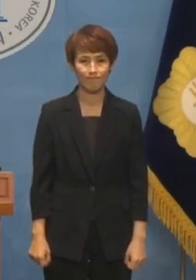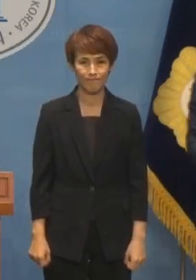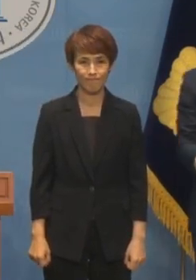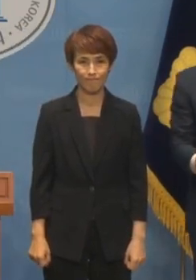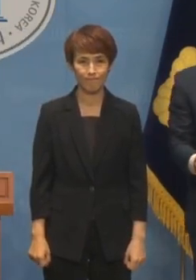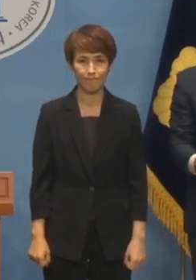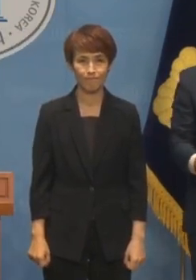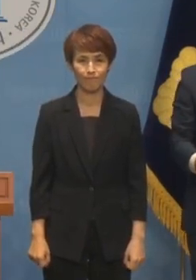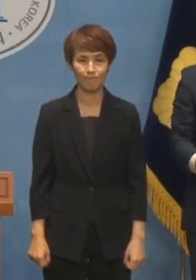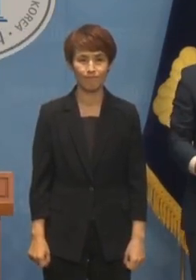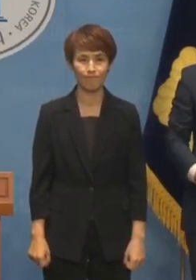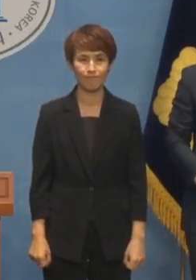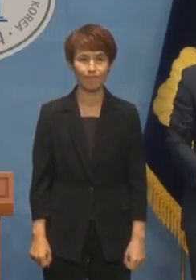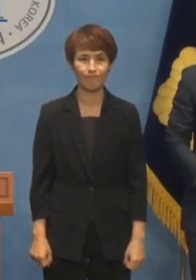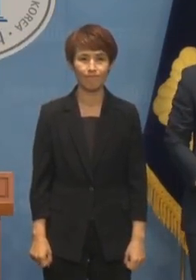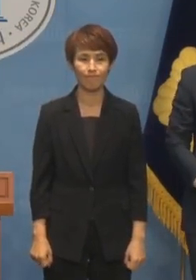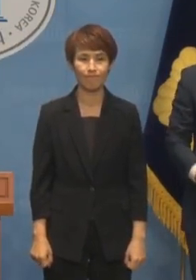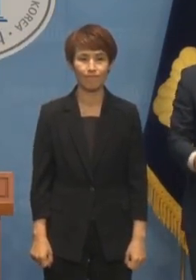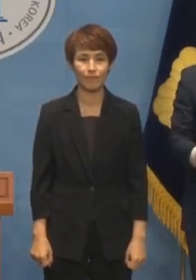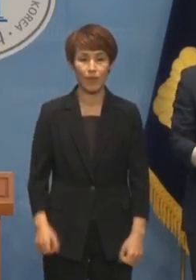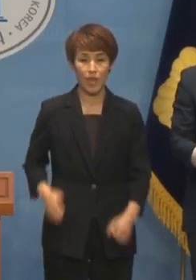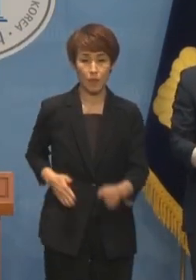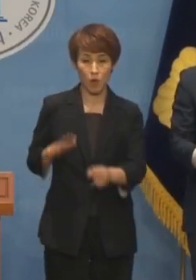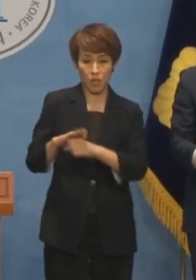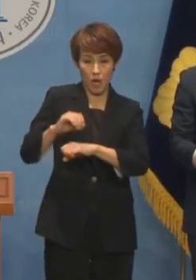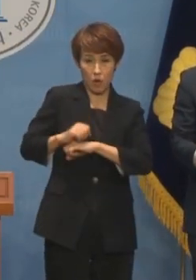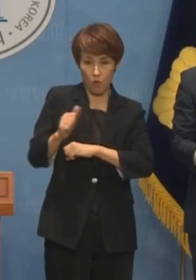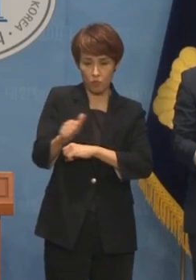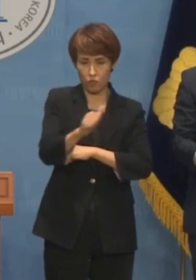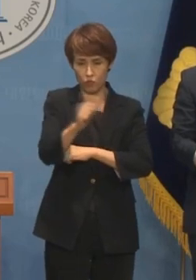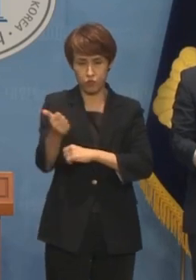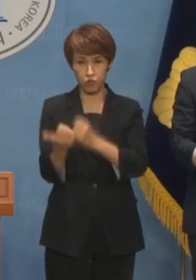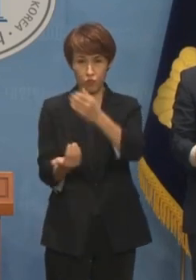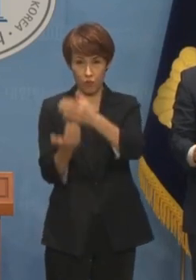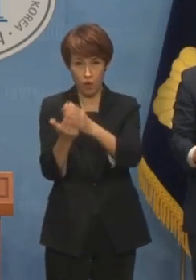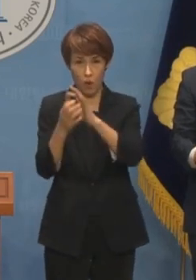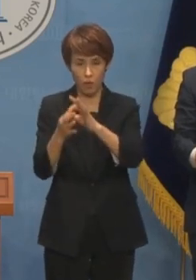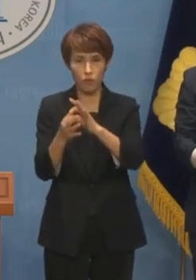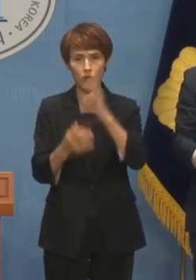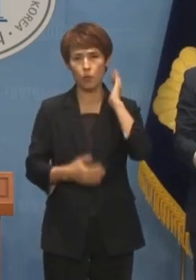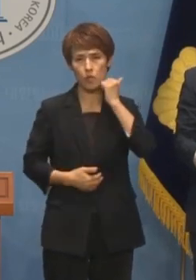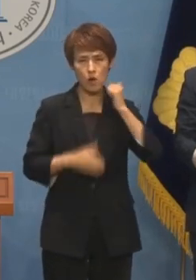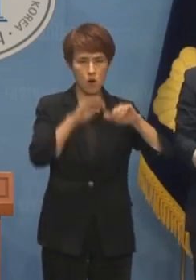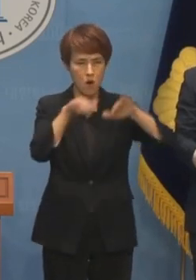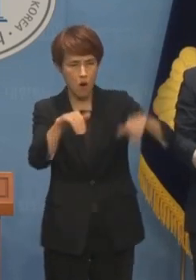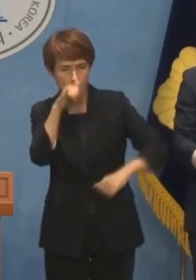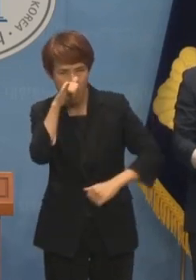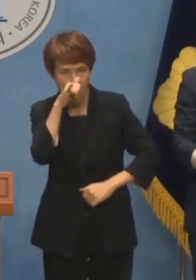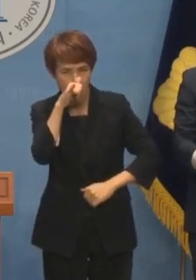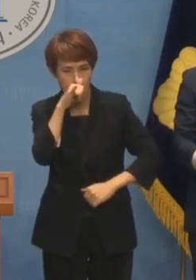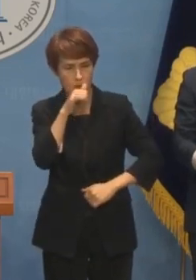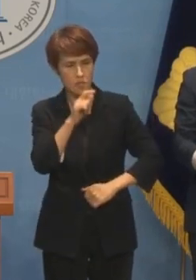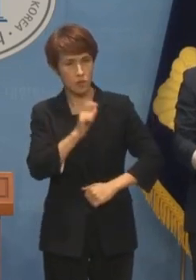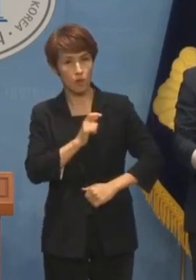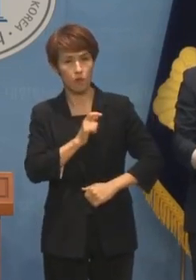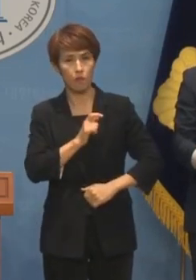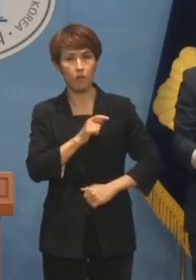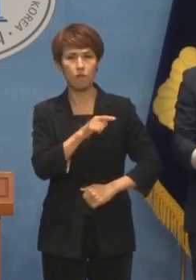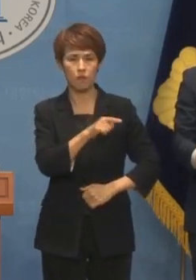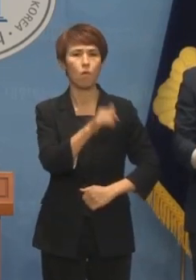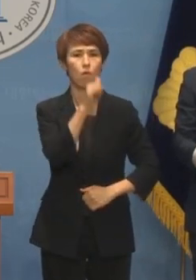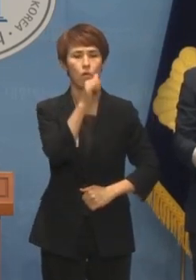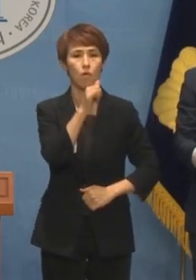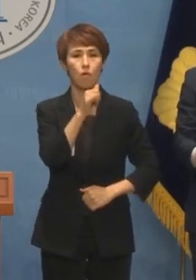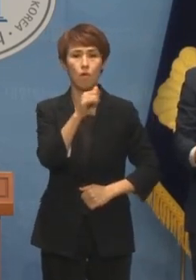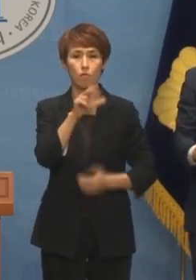회견문 읽겠습니다. 해병대원 순직 사건 대통령 개입 의혹, 더 큰 문제는